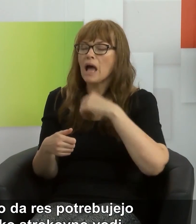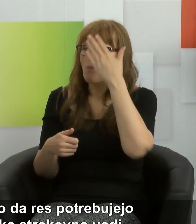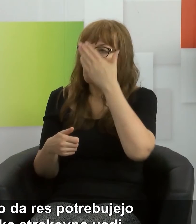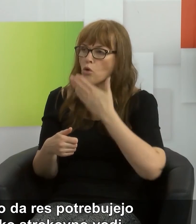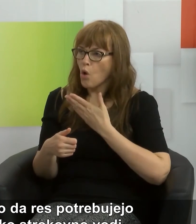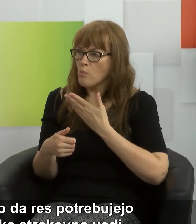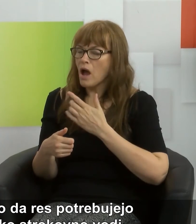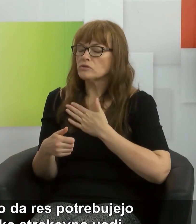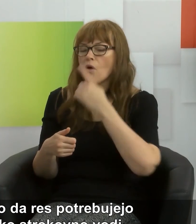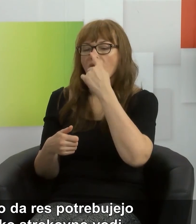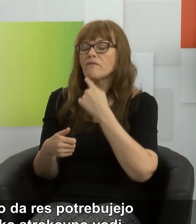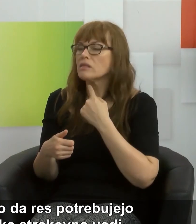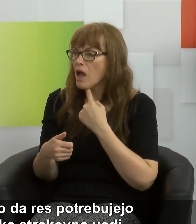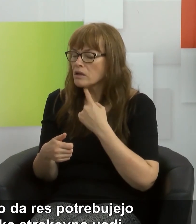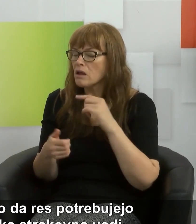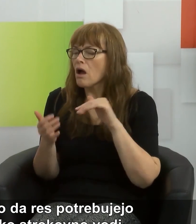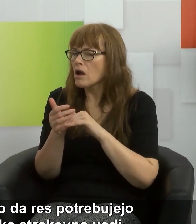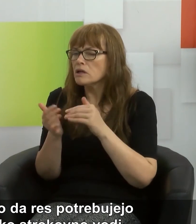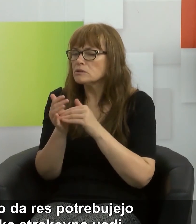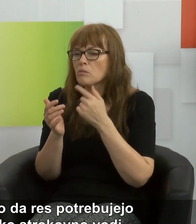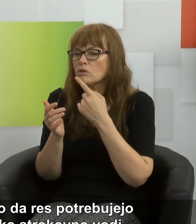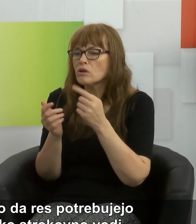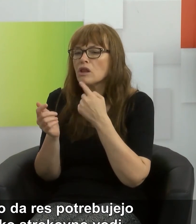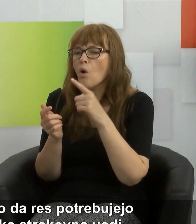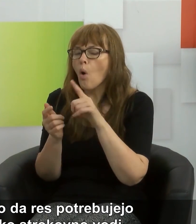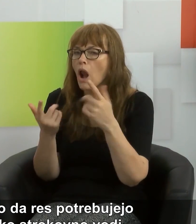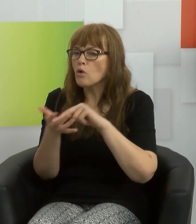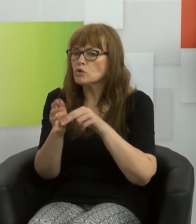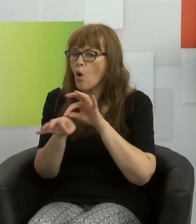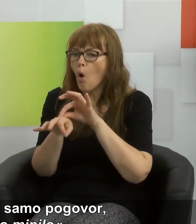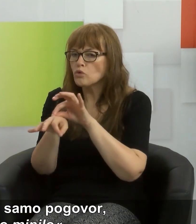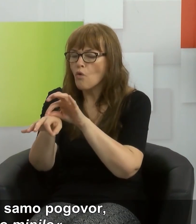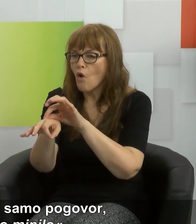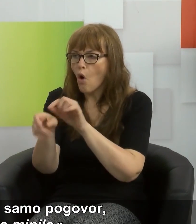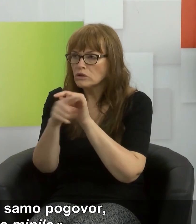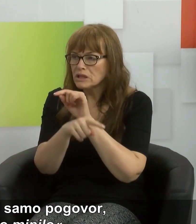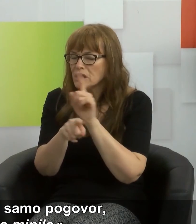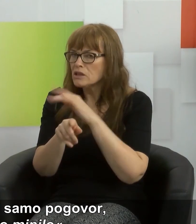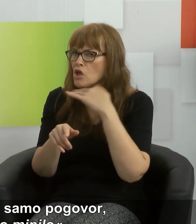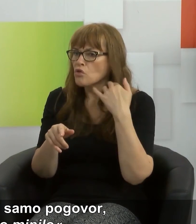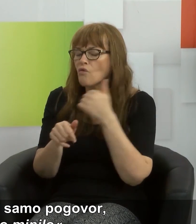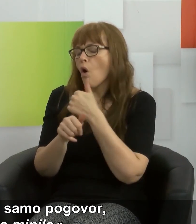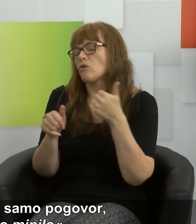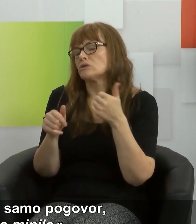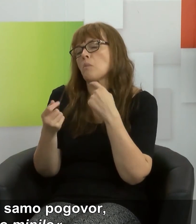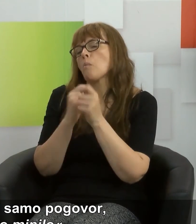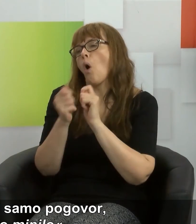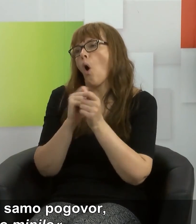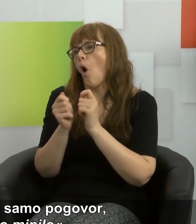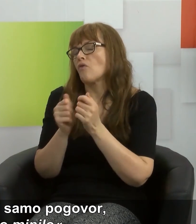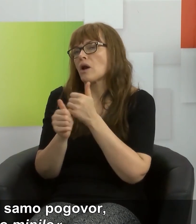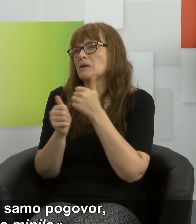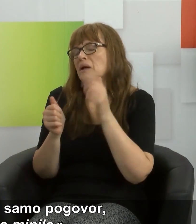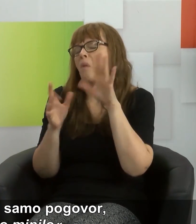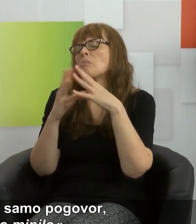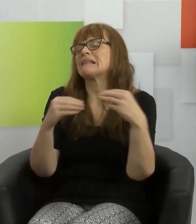svojem vedenju, tako da res potrebujejo nekoga, ki jih lahko strokovno vodi. Se pravi, ni dovolj zgolj nek samopogovor ali pa